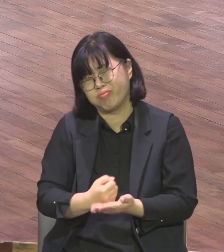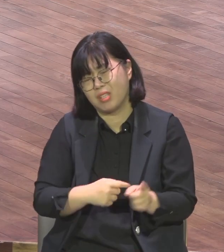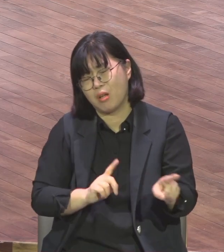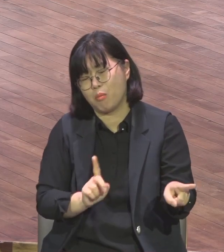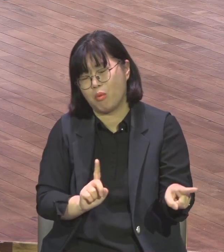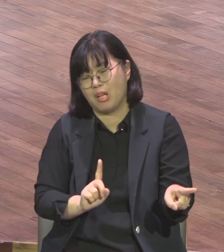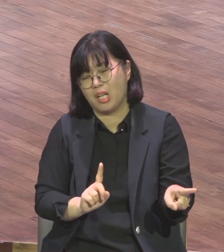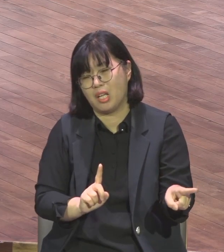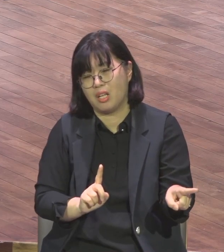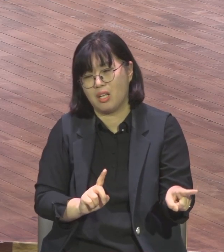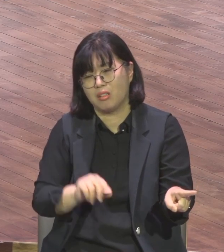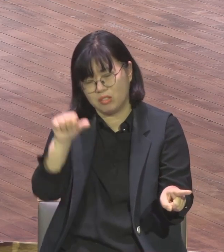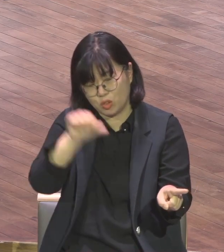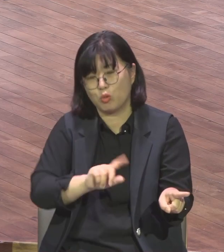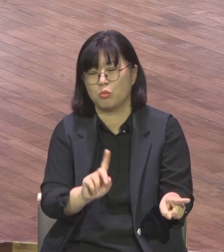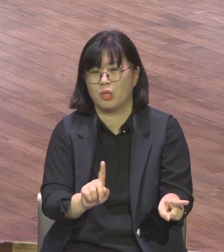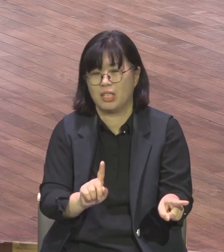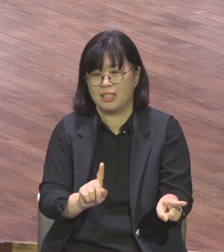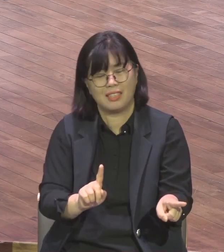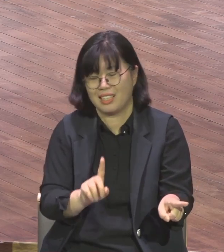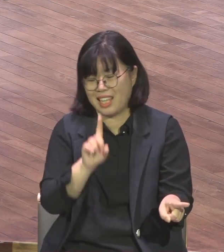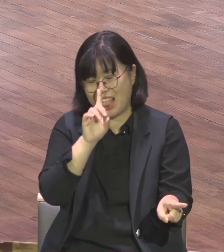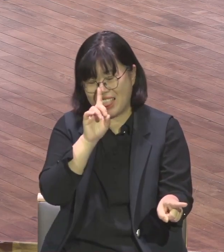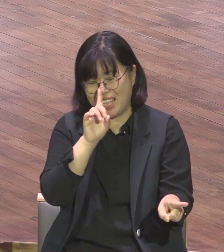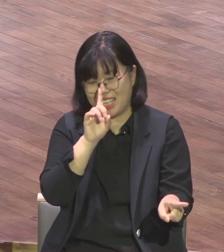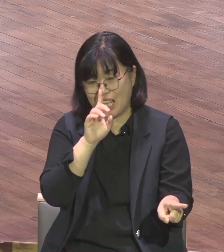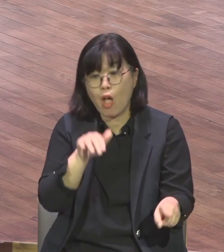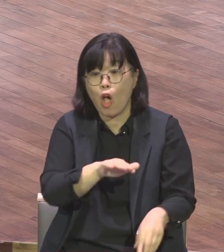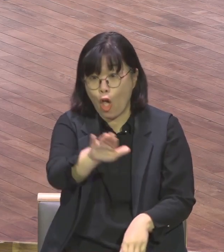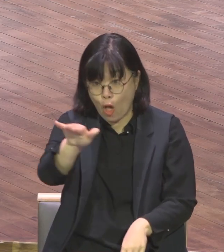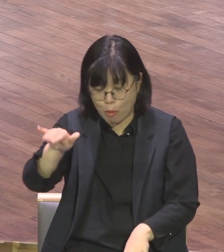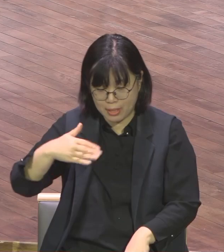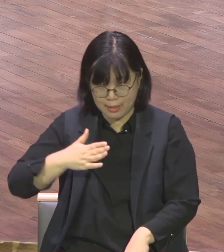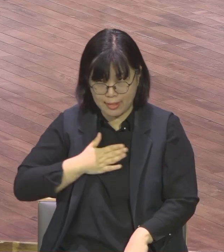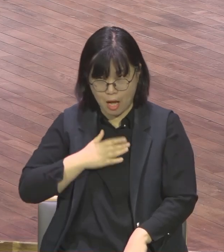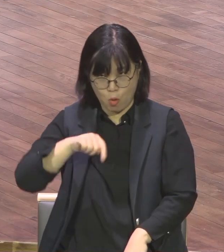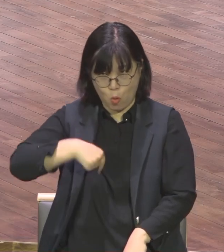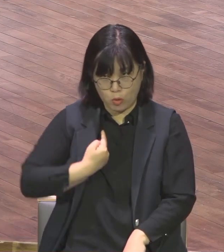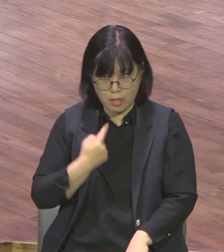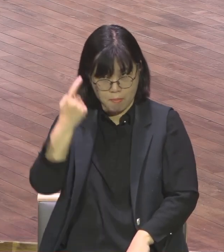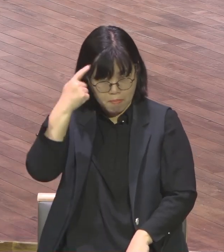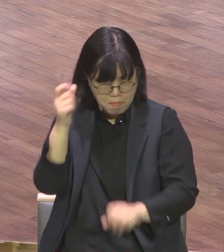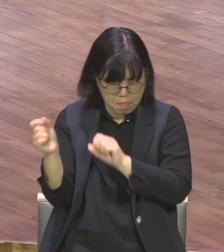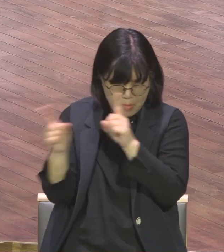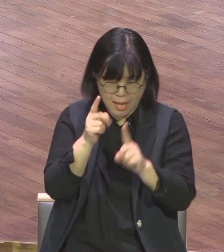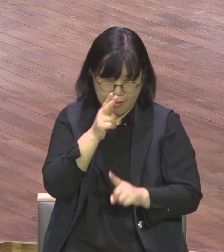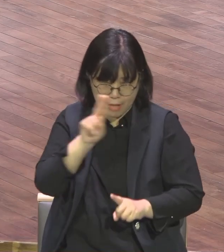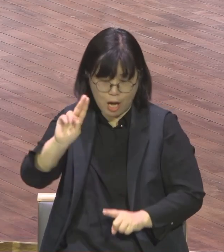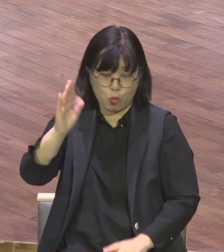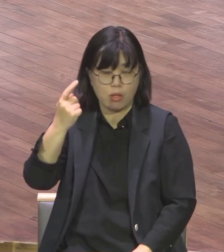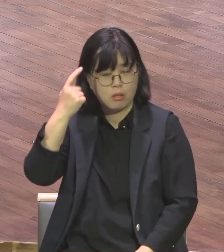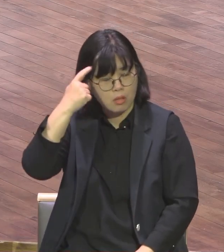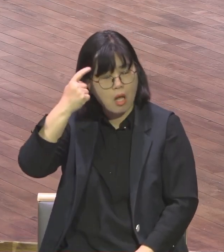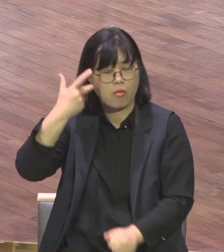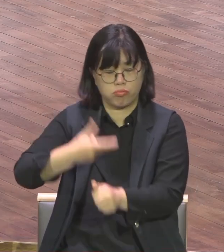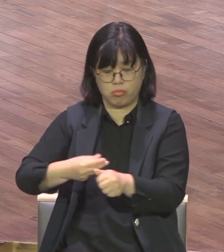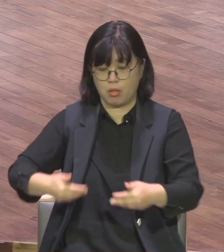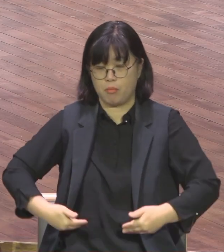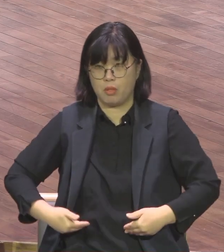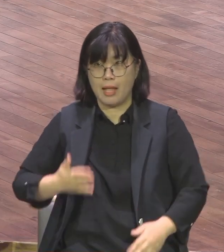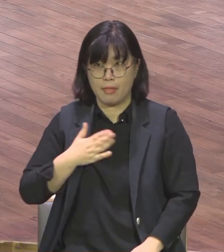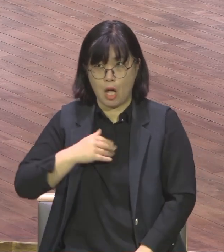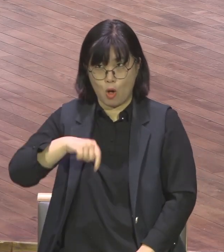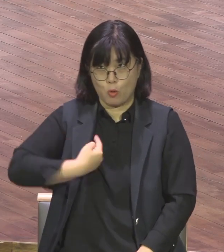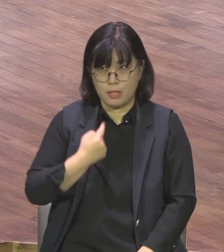영적 의식을 해야 됩니다. 내가 영적으로 깨어있으면 공동체가 살게 돼요. 영적으로 깨어있으면 내가 강당의 흐름과 입사되어 있으면 그 어떤